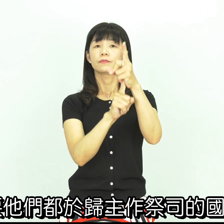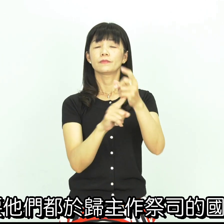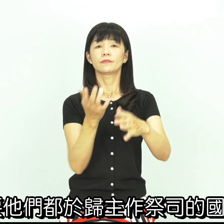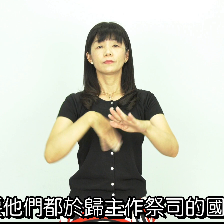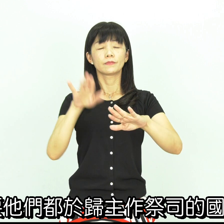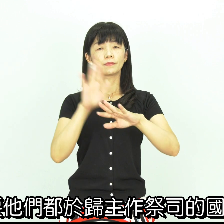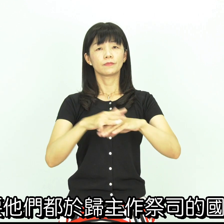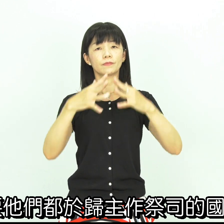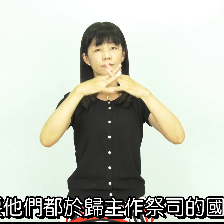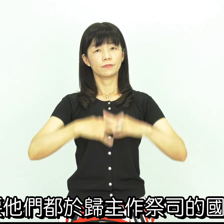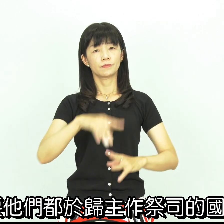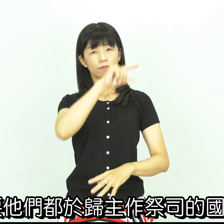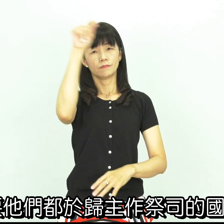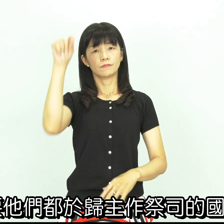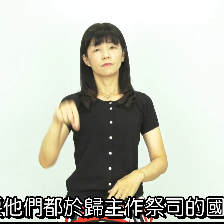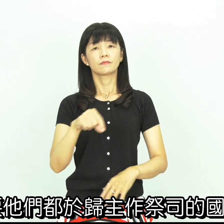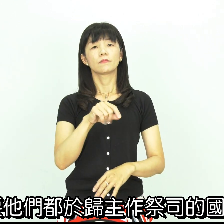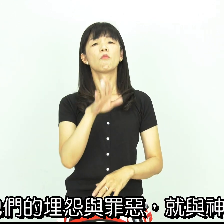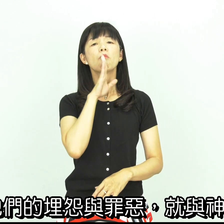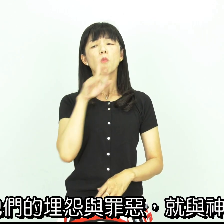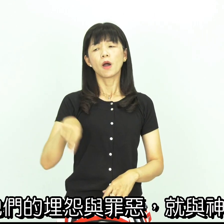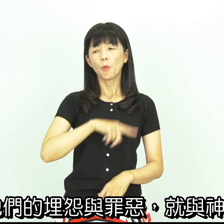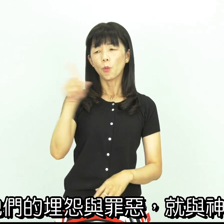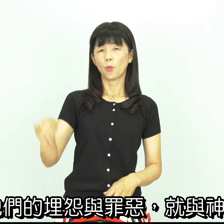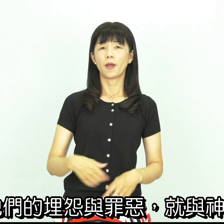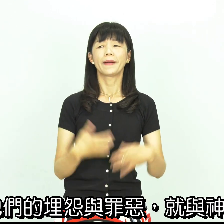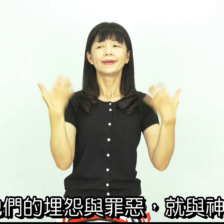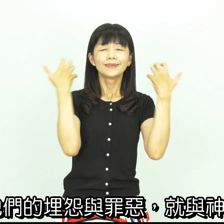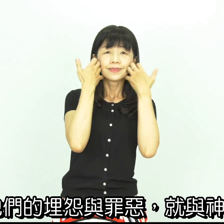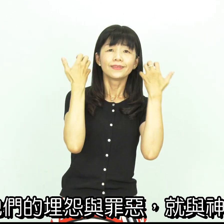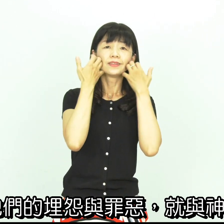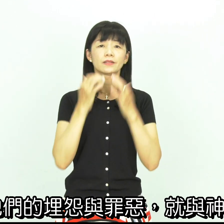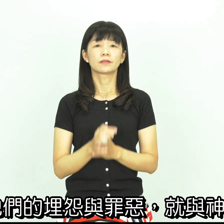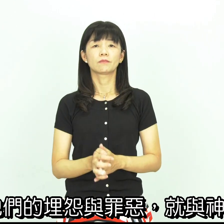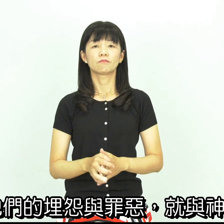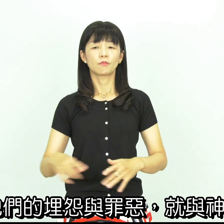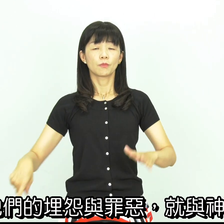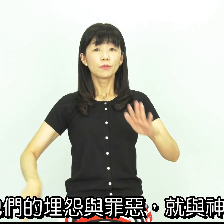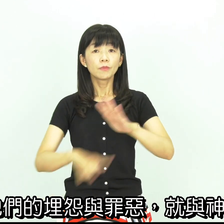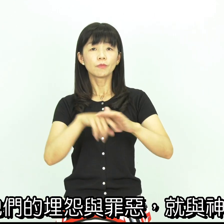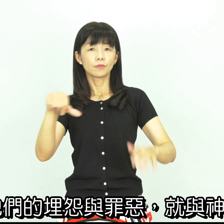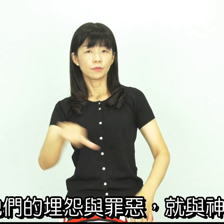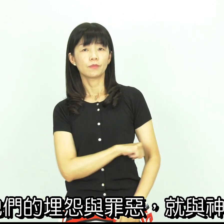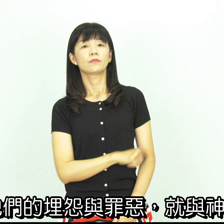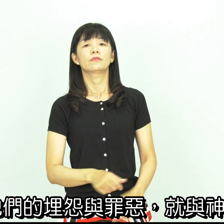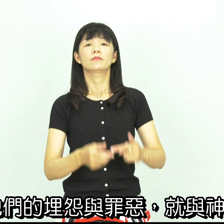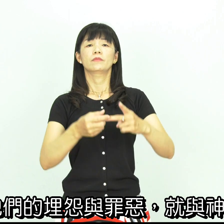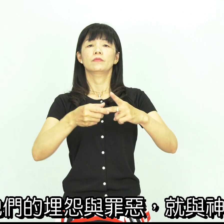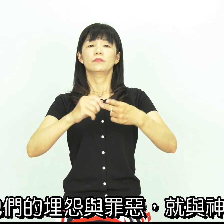司的国度，但因他们的埋怨与罪恶，就与神隔